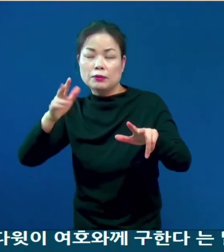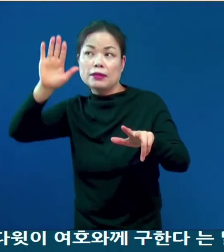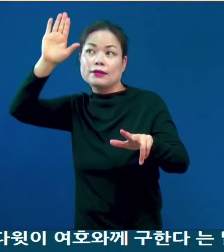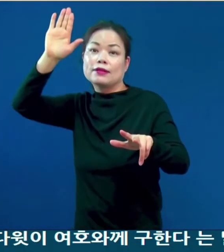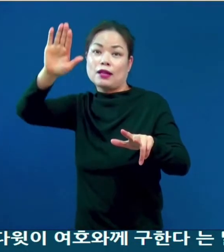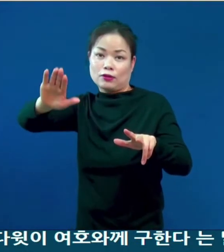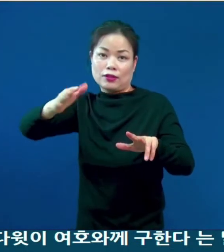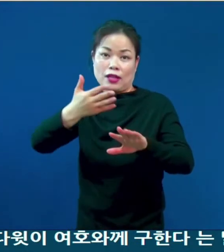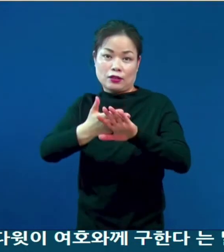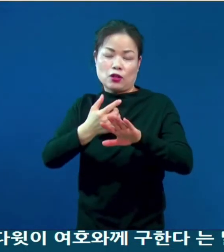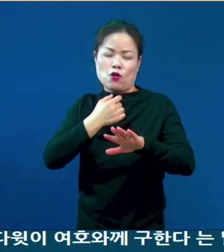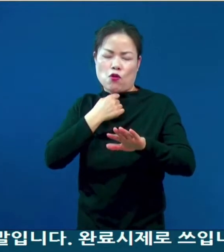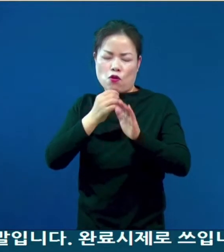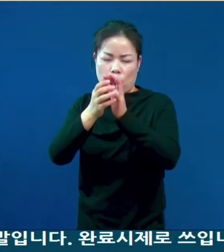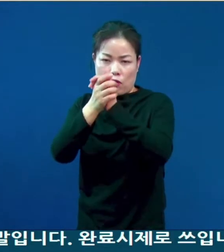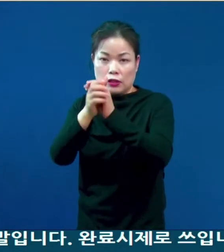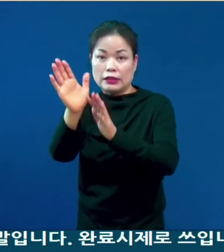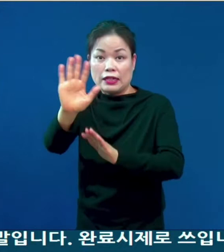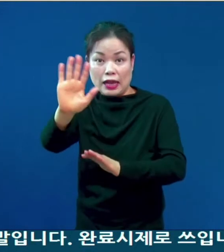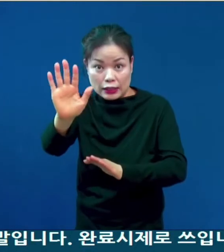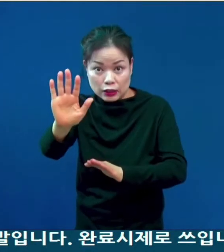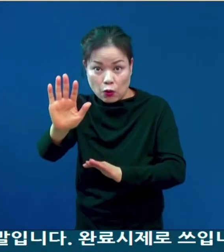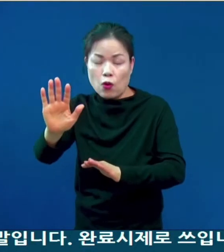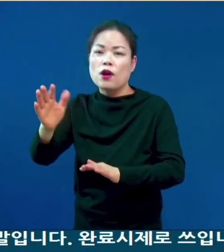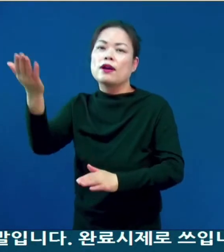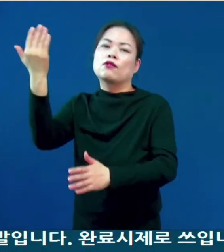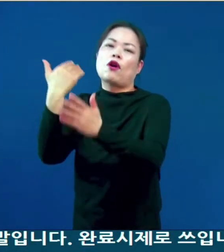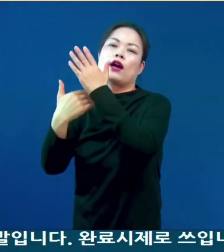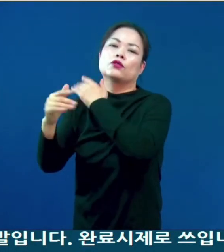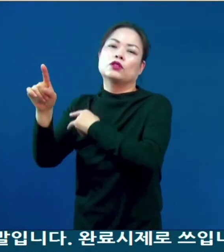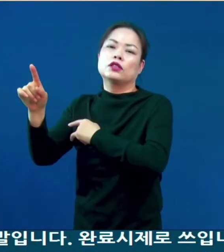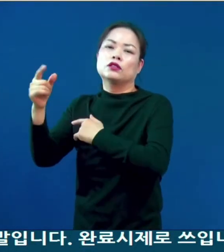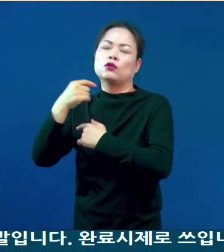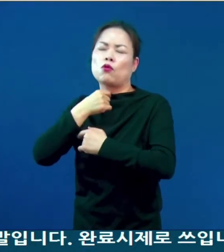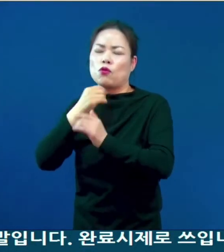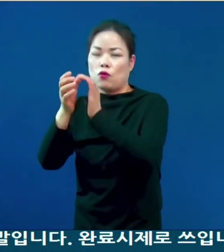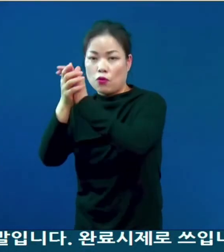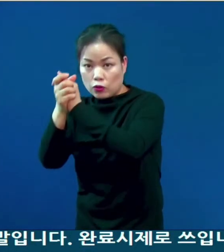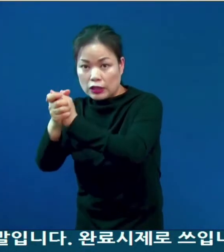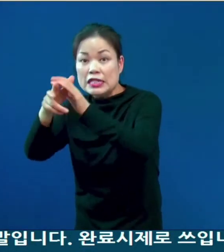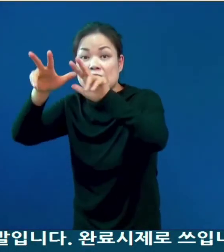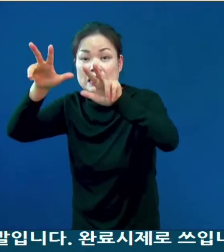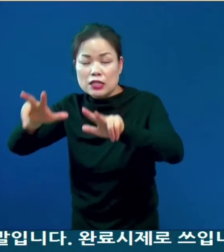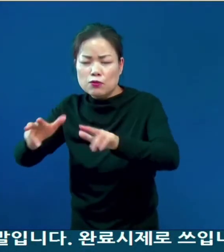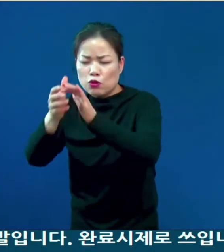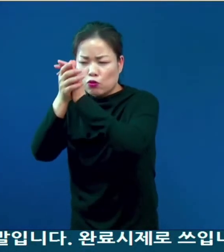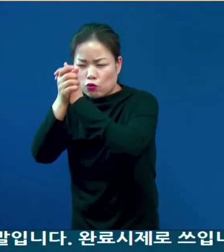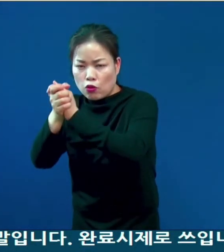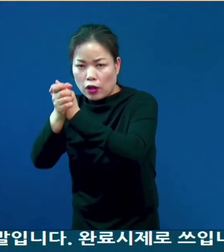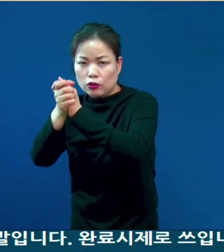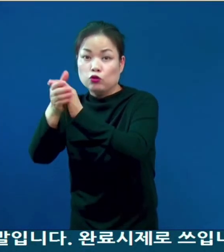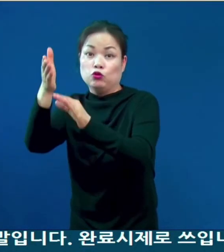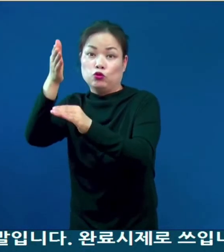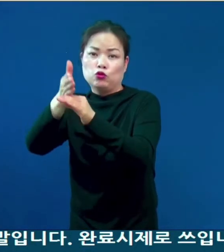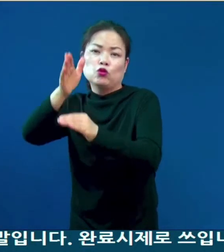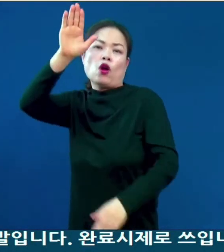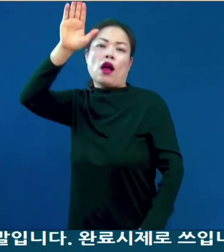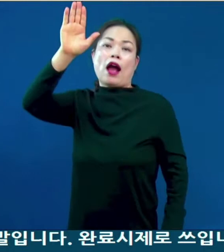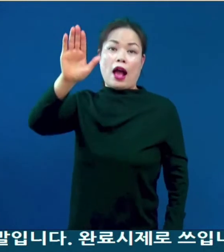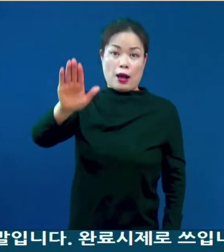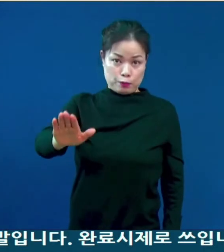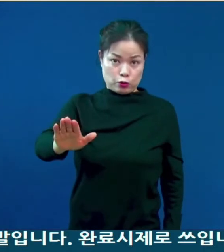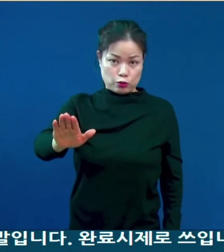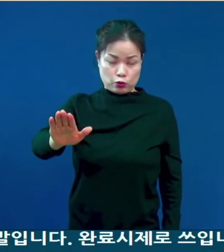나중에는 다른 것을 구하겠습니다 이런 것이 아니라 과거에도 이것을 구했고 지금도 이것을 구하고 있고